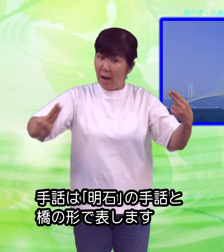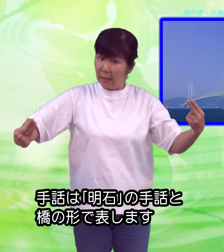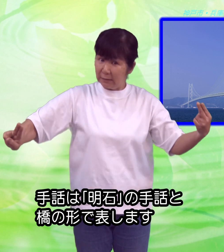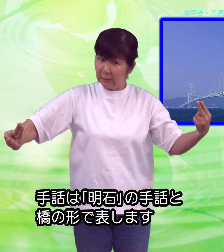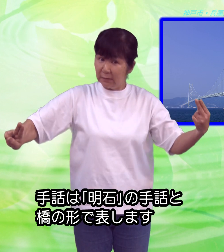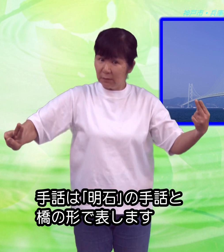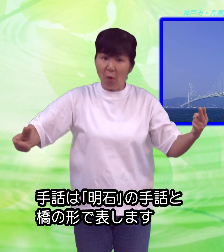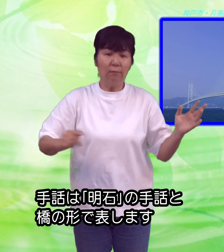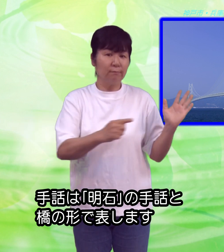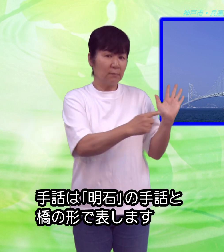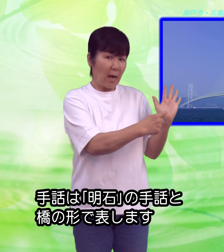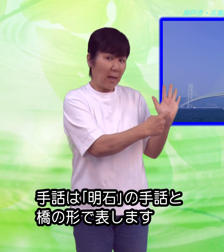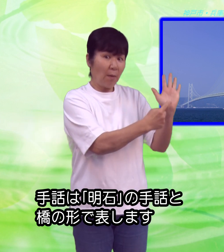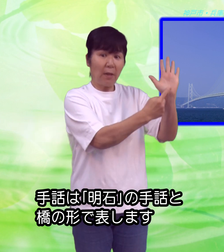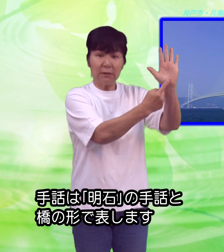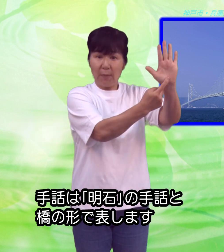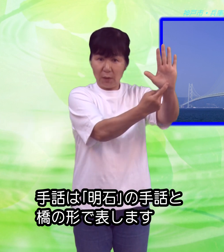形で表します